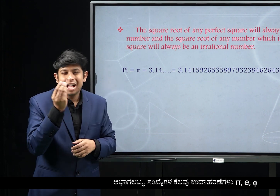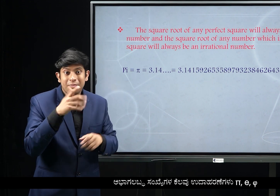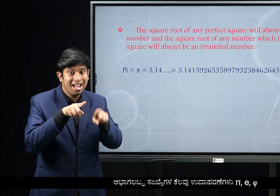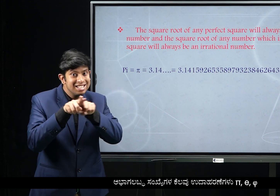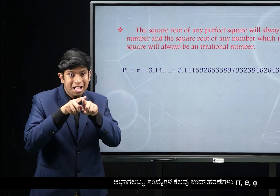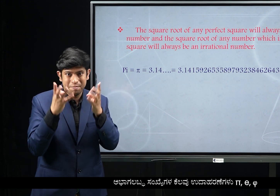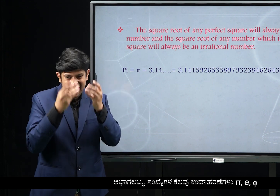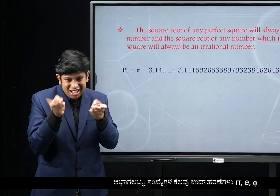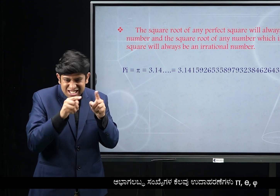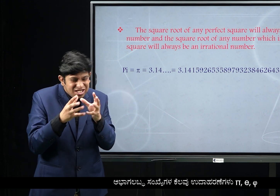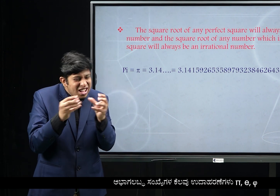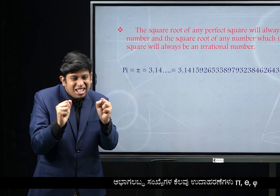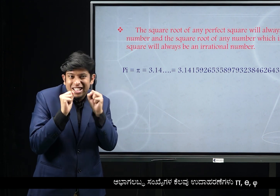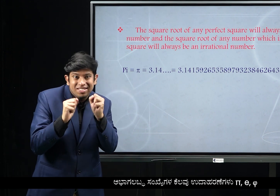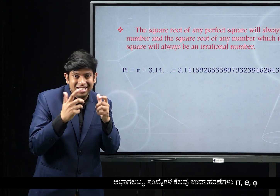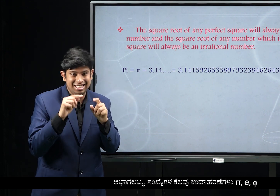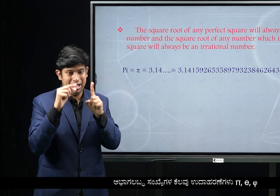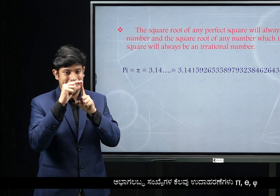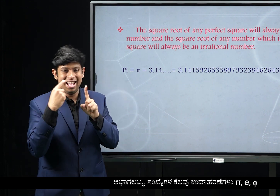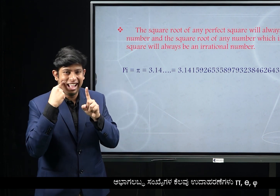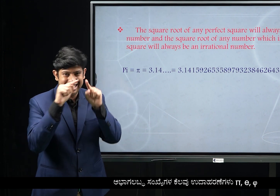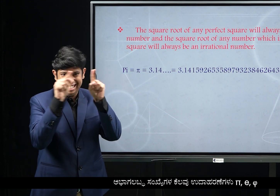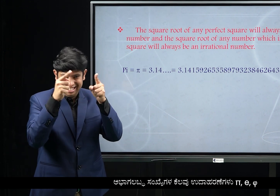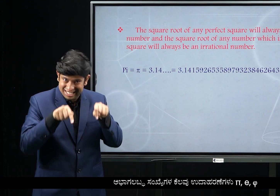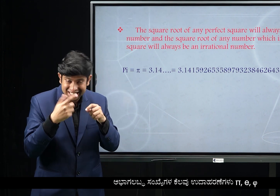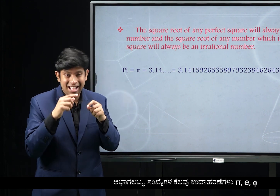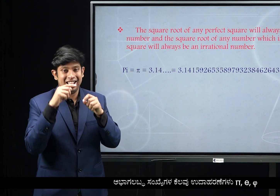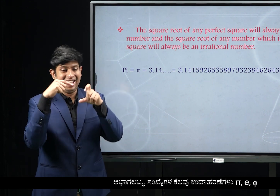ಅಭಾಗಲಬ್ಧ ಸಂಖ್ಯೆಗಳ ಕೆಲವು ಉದಾಹರಣೆಗಳು ಪೈ ಇ ಆಗಿದೆ.